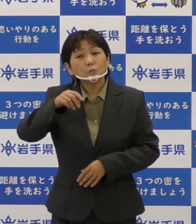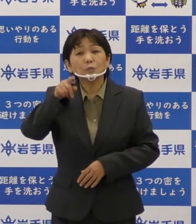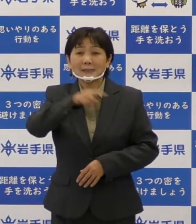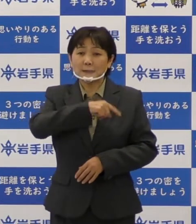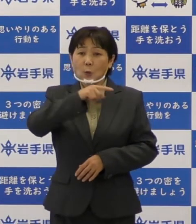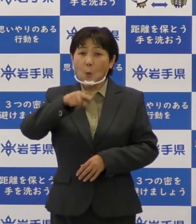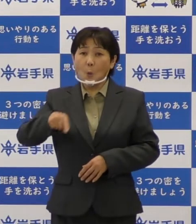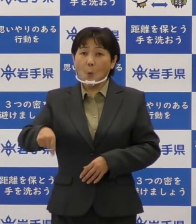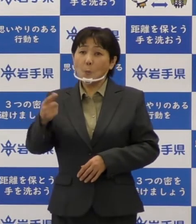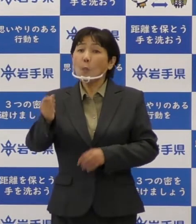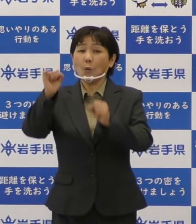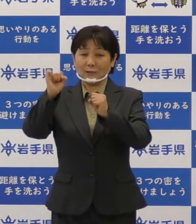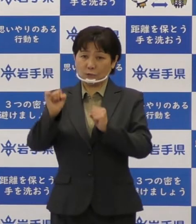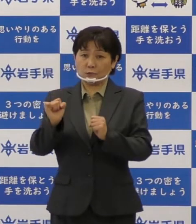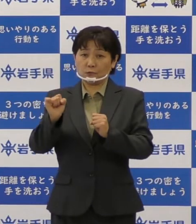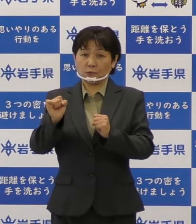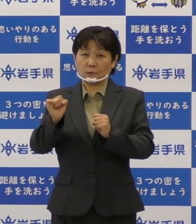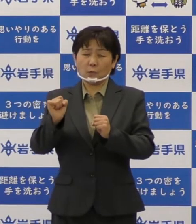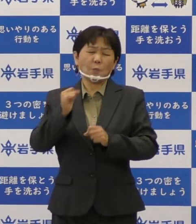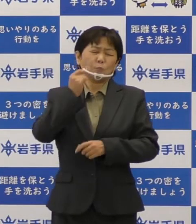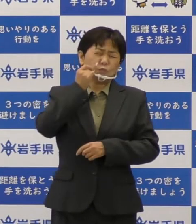すごく一概に